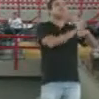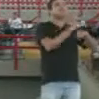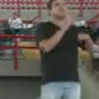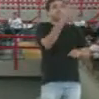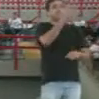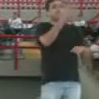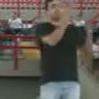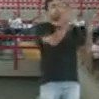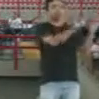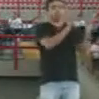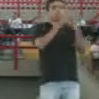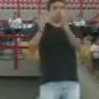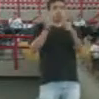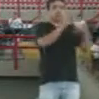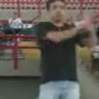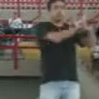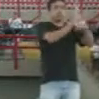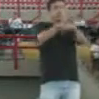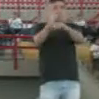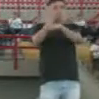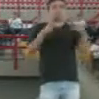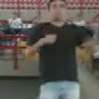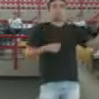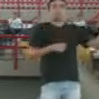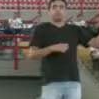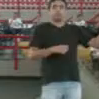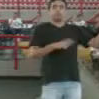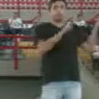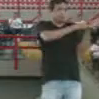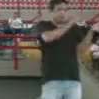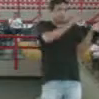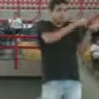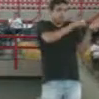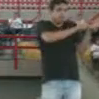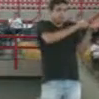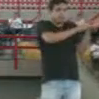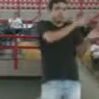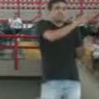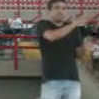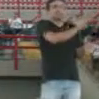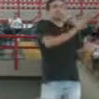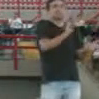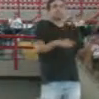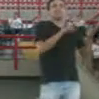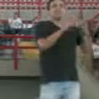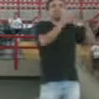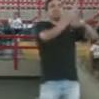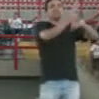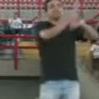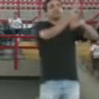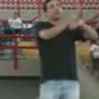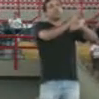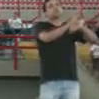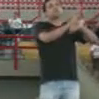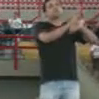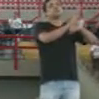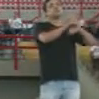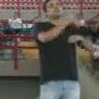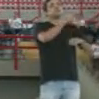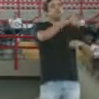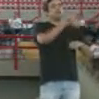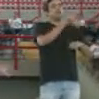partes. A primeira parte vai se chamar de manhãzinha, bem cedinho. A segunda parte vai